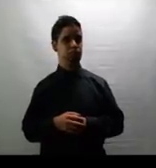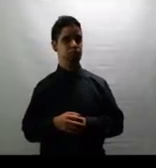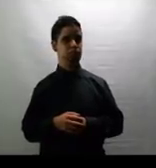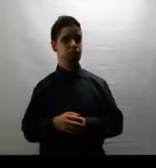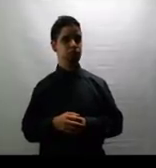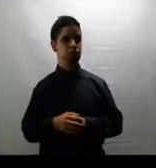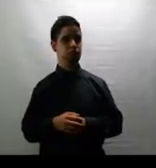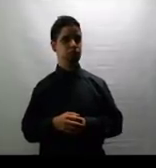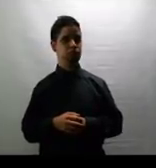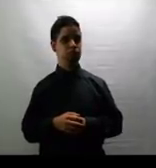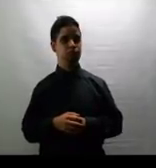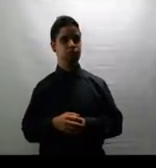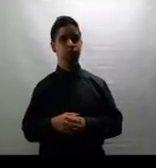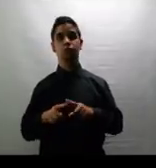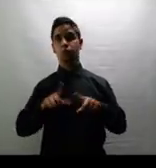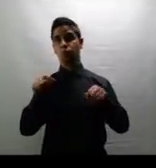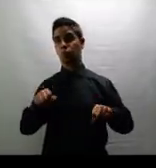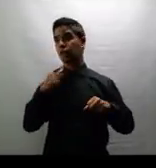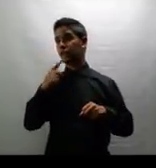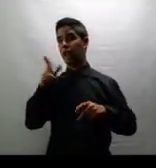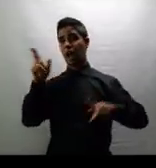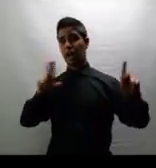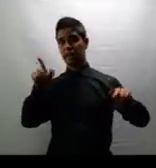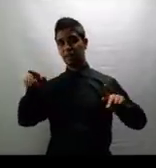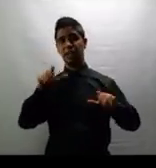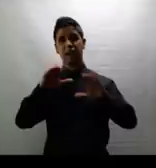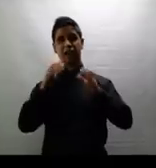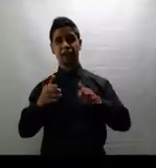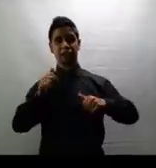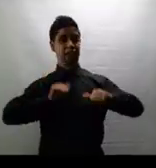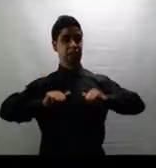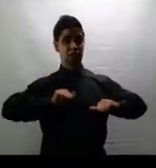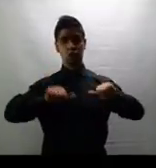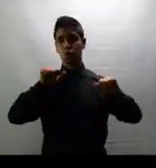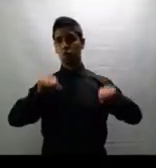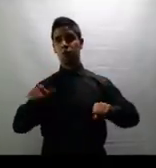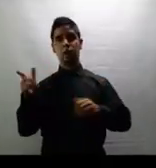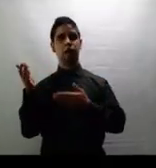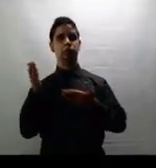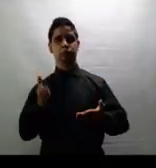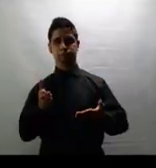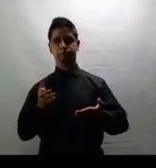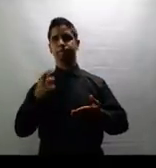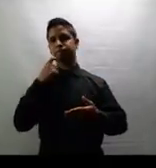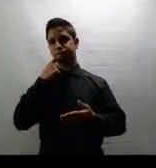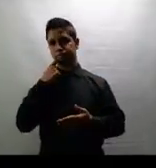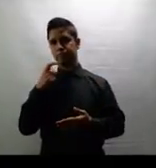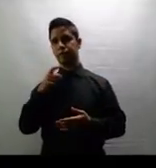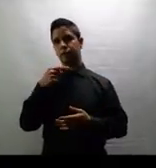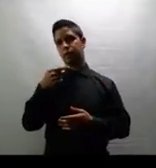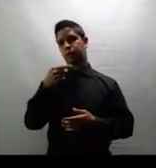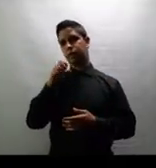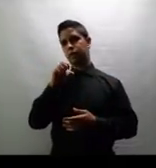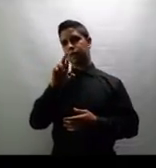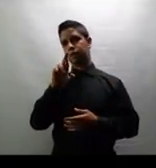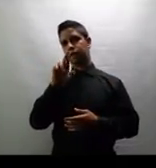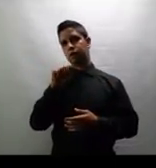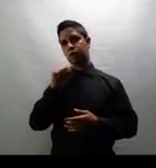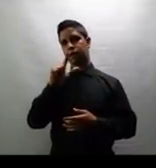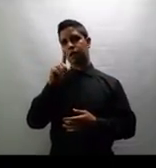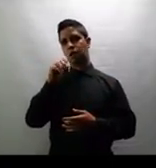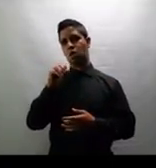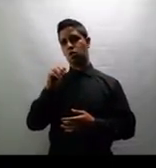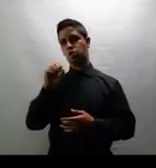de la clase teatral nos acaba de dejar un gran actor puertorriqueño era aldo santana hizo